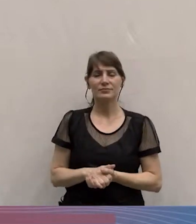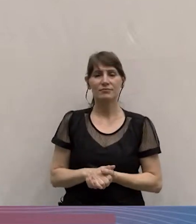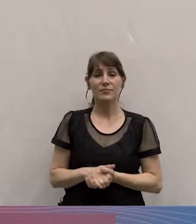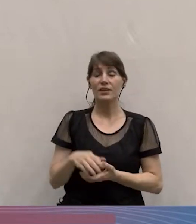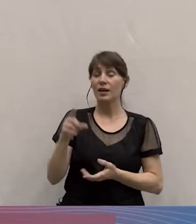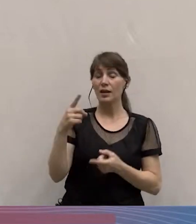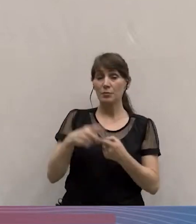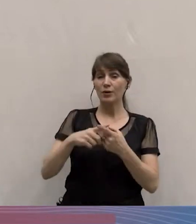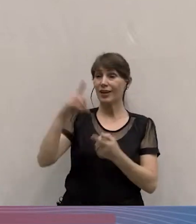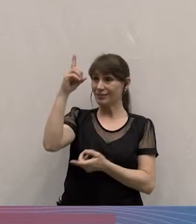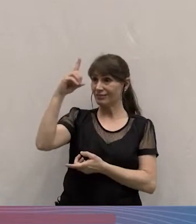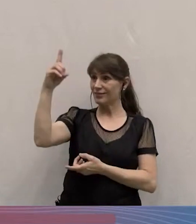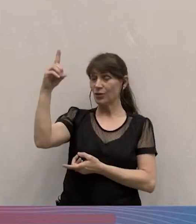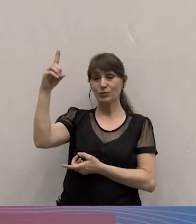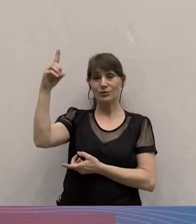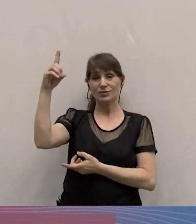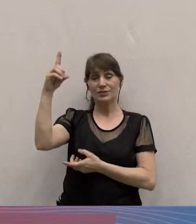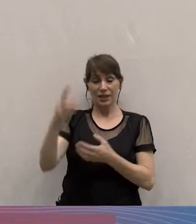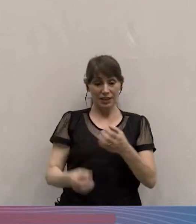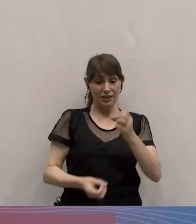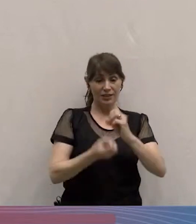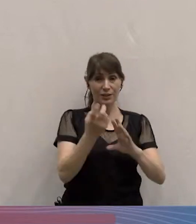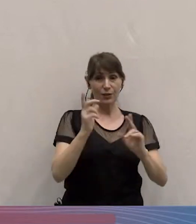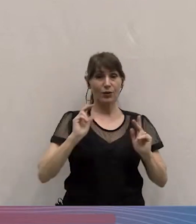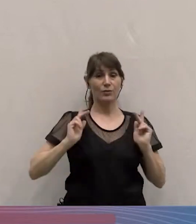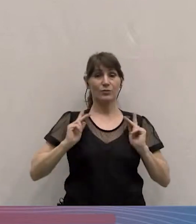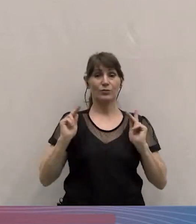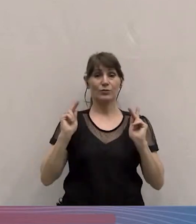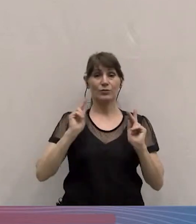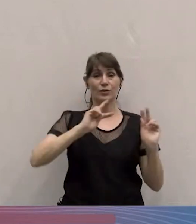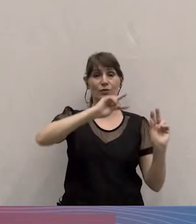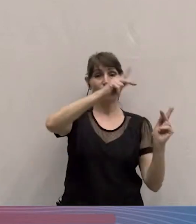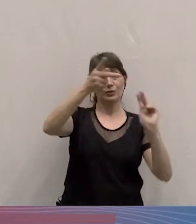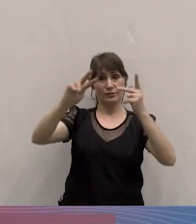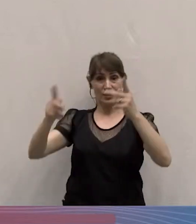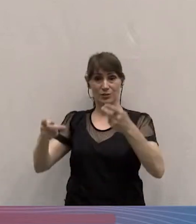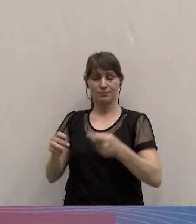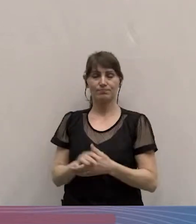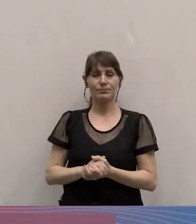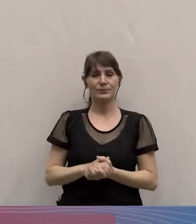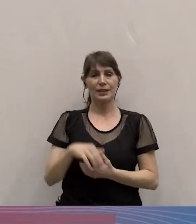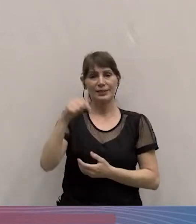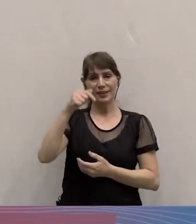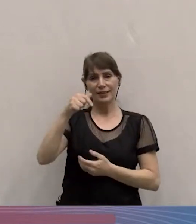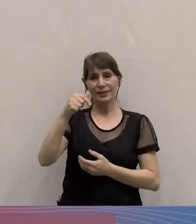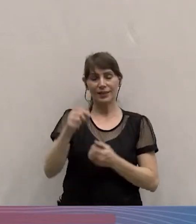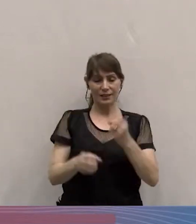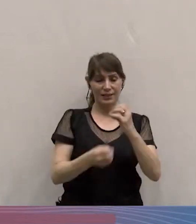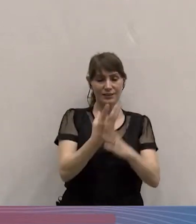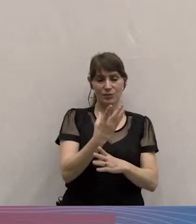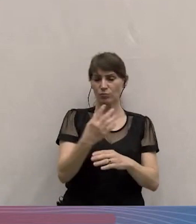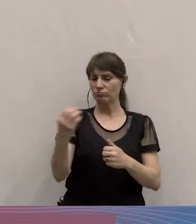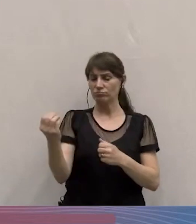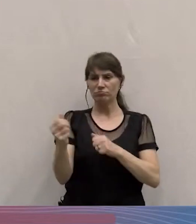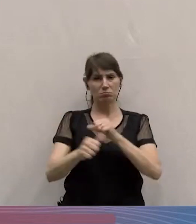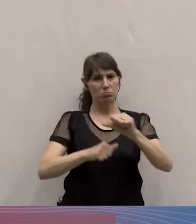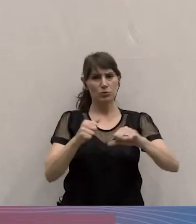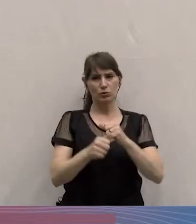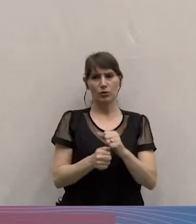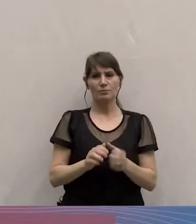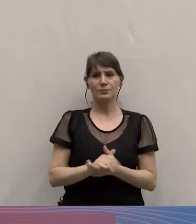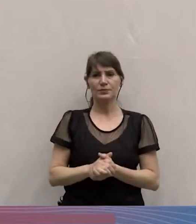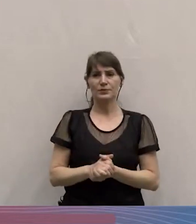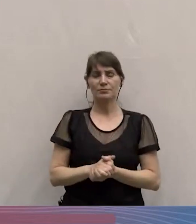Irmão, Deus criou esse universo e Deus restaurou a criação aqui na terra,